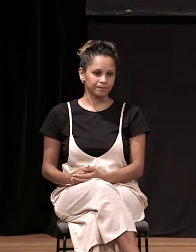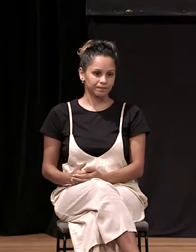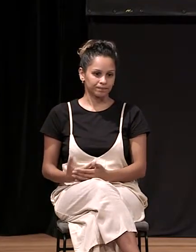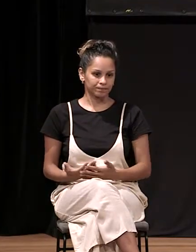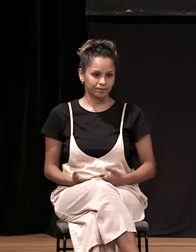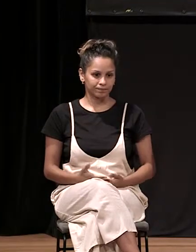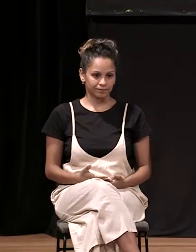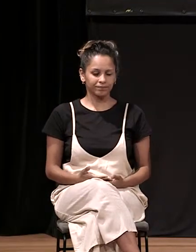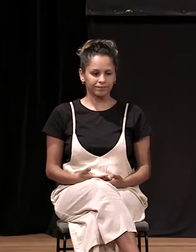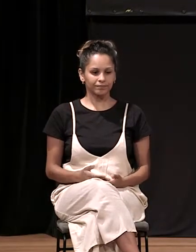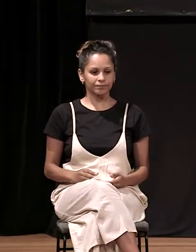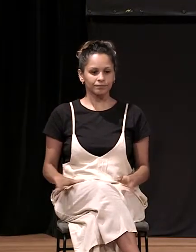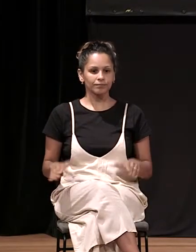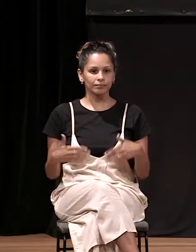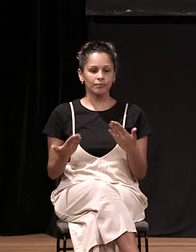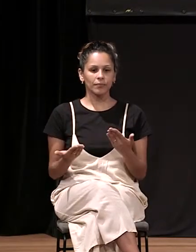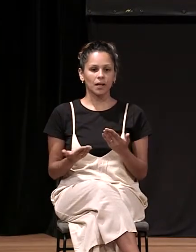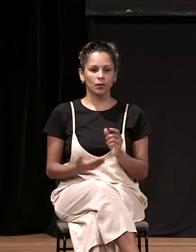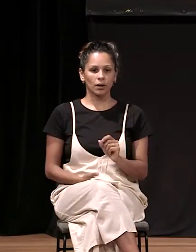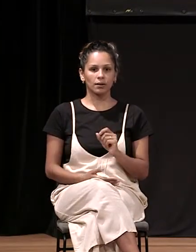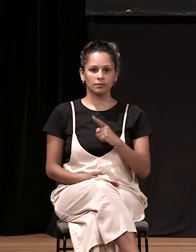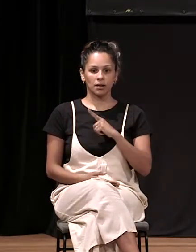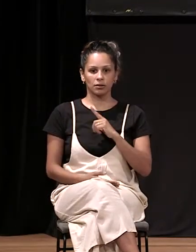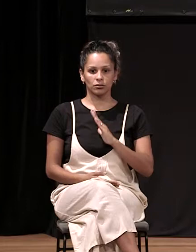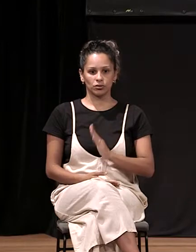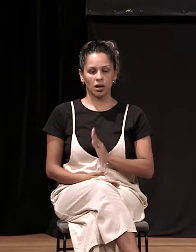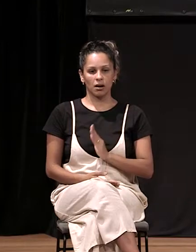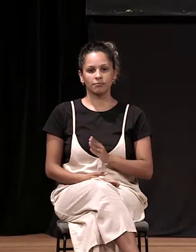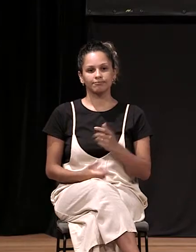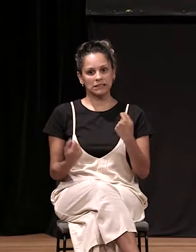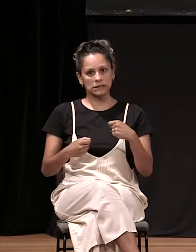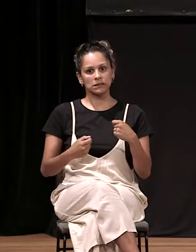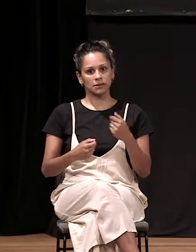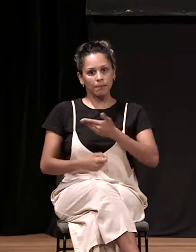tona, né? E, a longo prazo, a gente tenta melhorar.